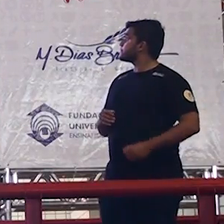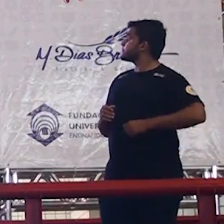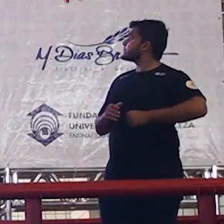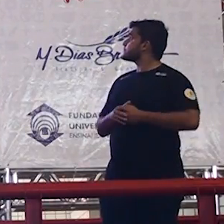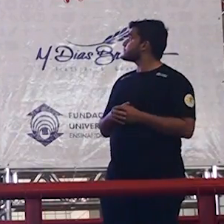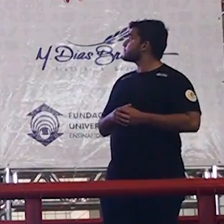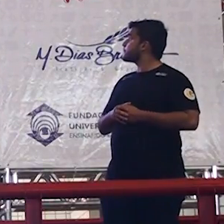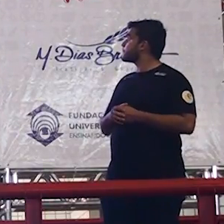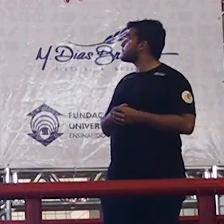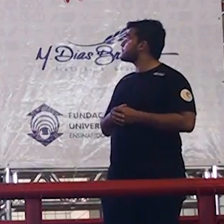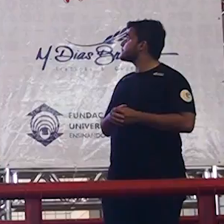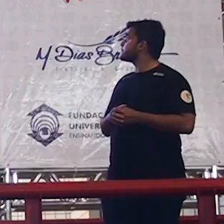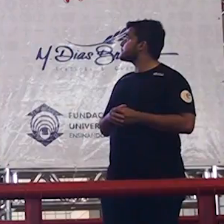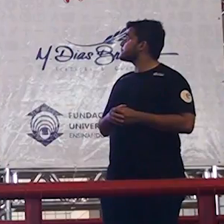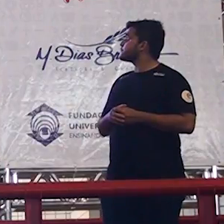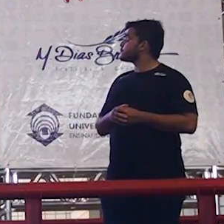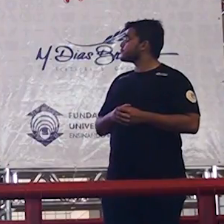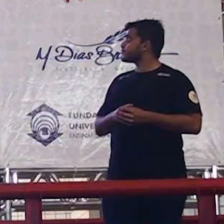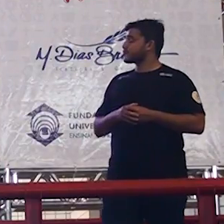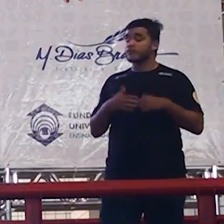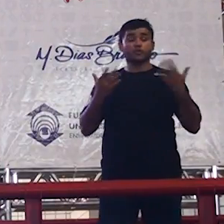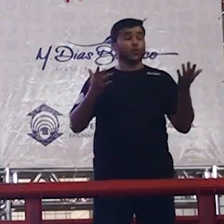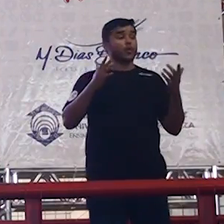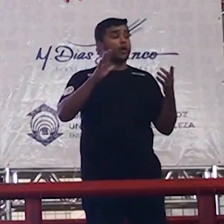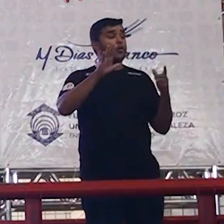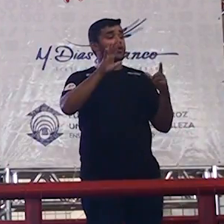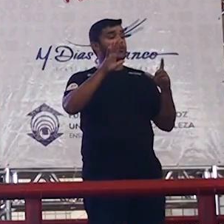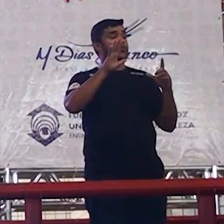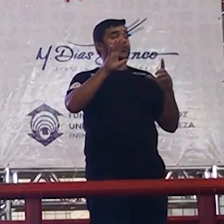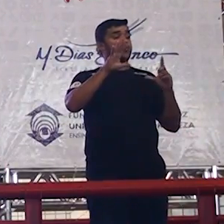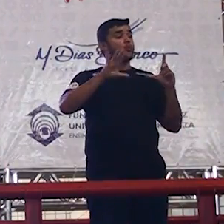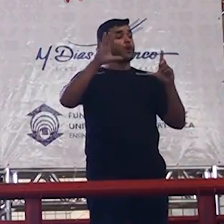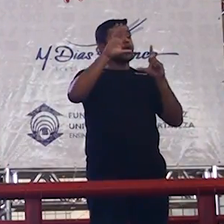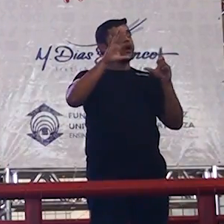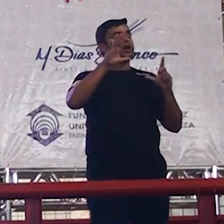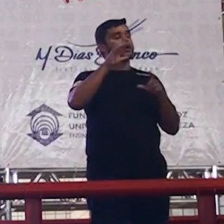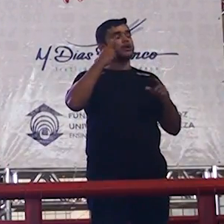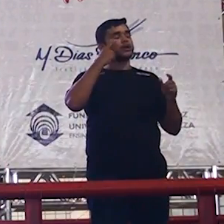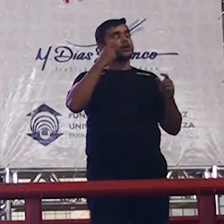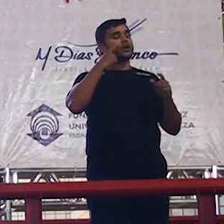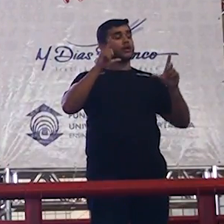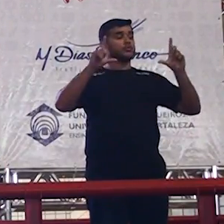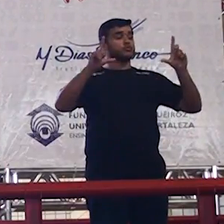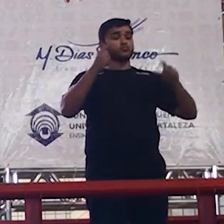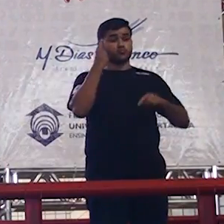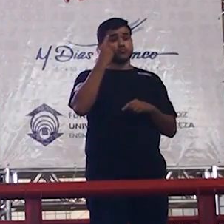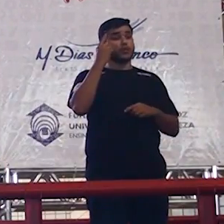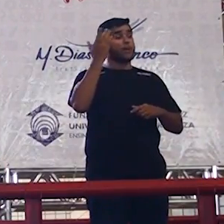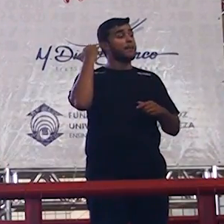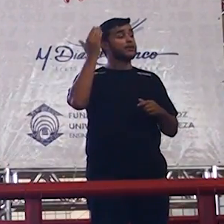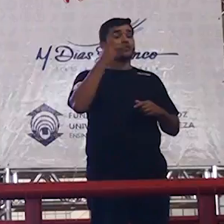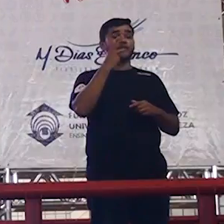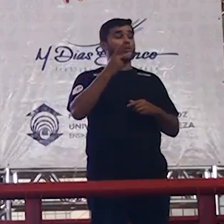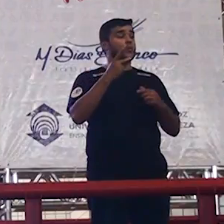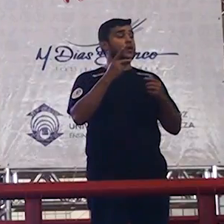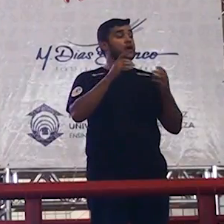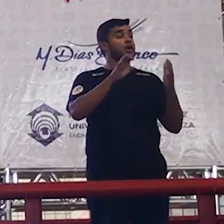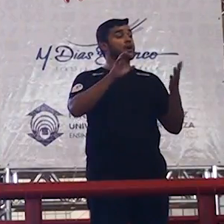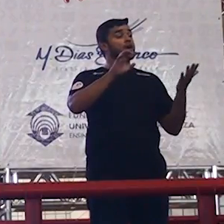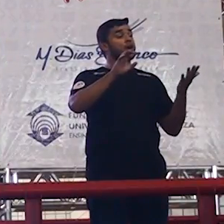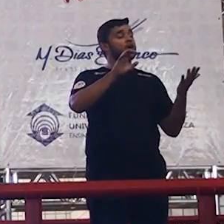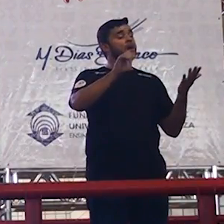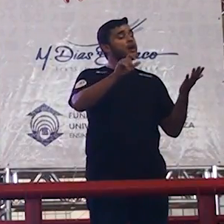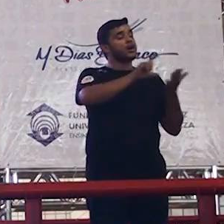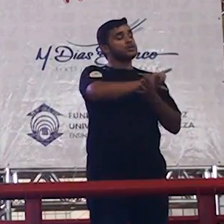Primeiro, qual era a área de uma placa que eu tinha antes? Se é quadrado e o lado